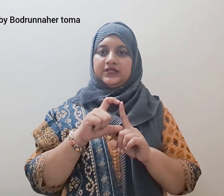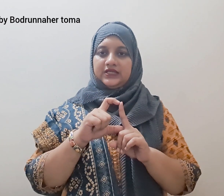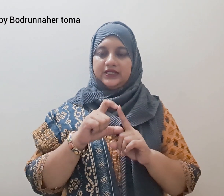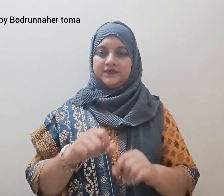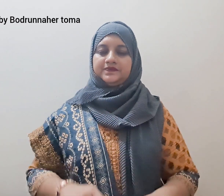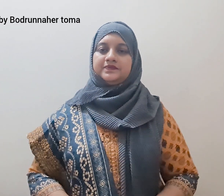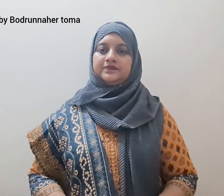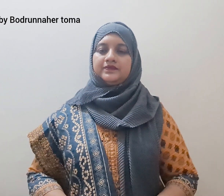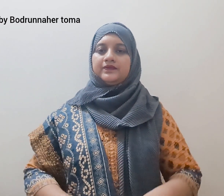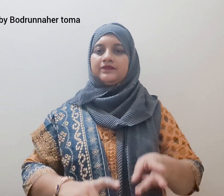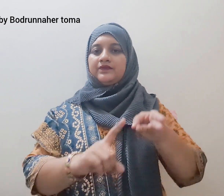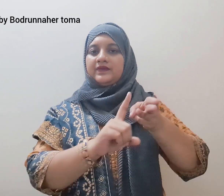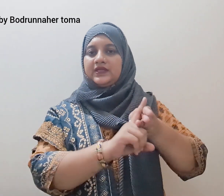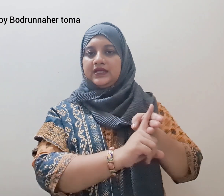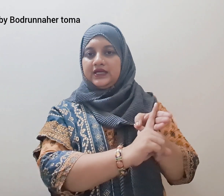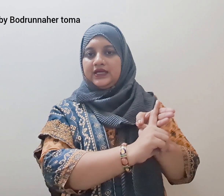ডি, ই,